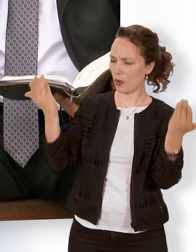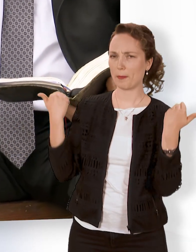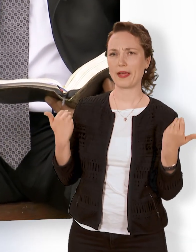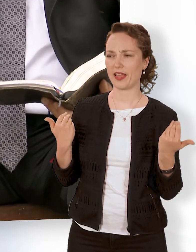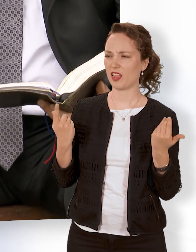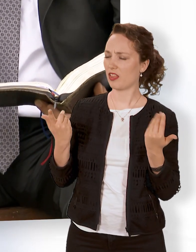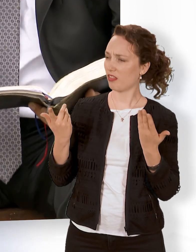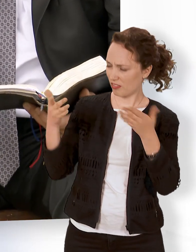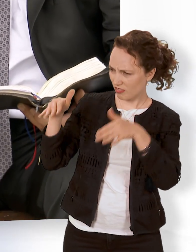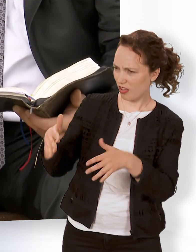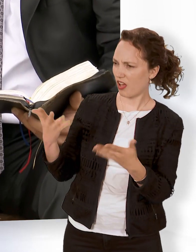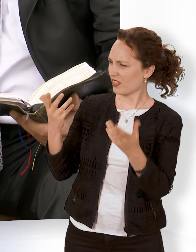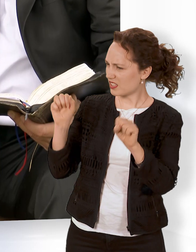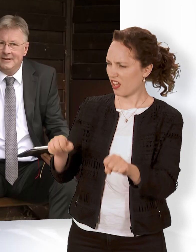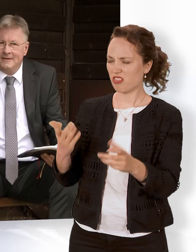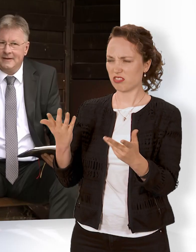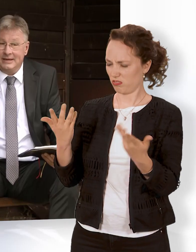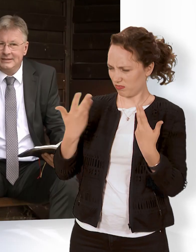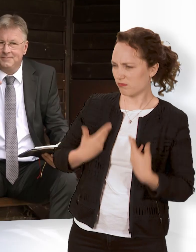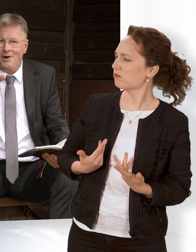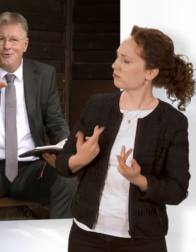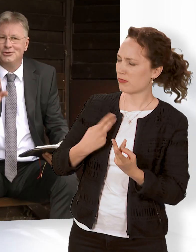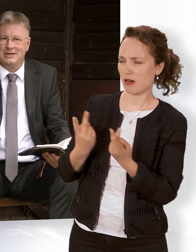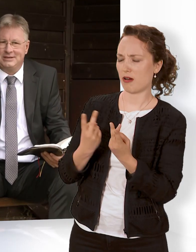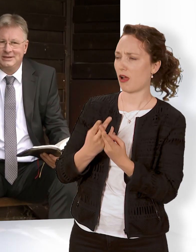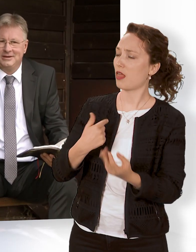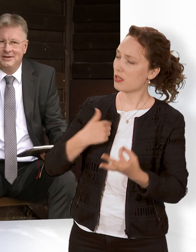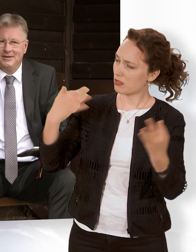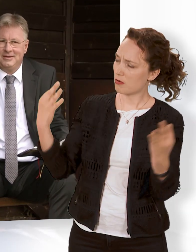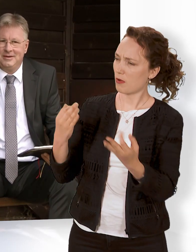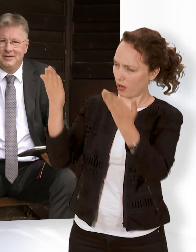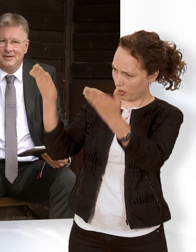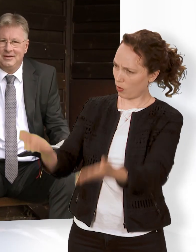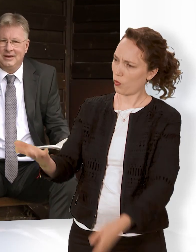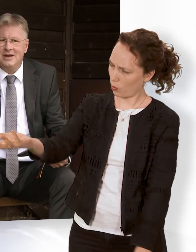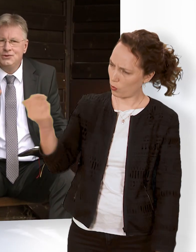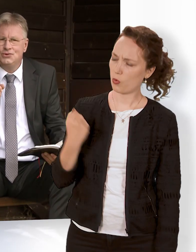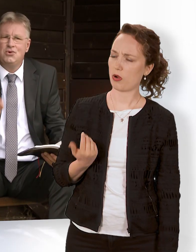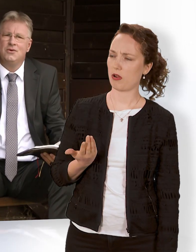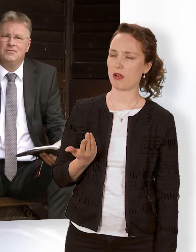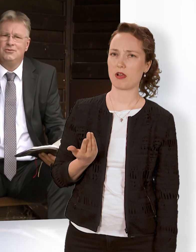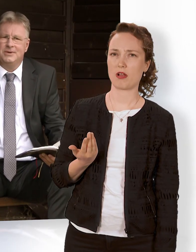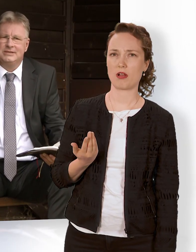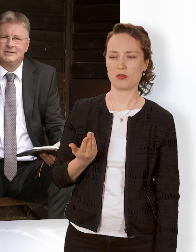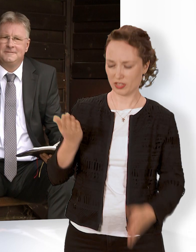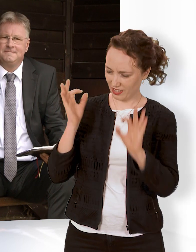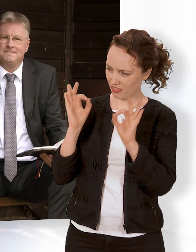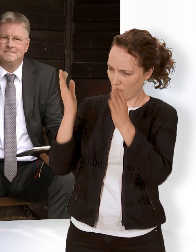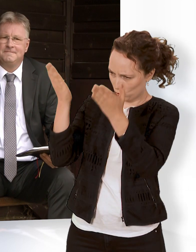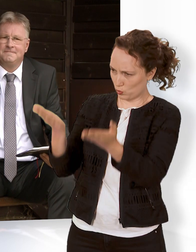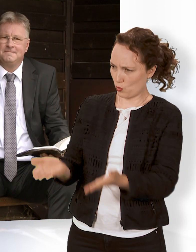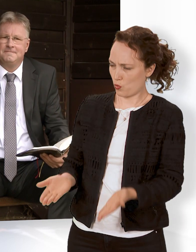du hast, was du kannst, was du bist, das ist mir egal. Ich brauche dich. Genau so, wie du bist.